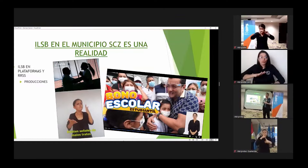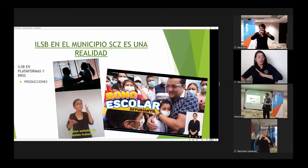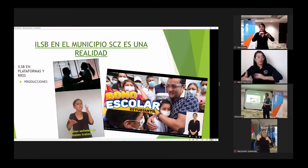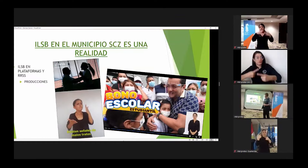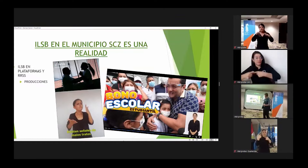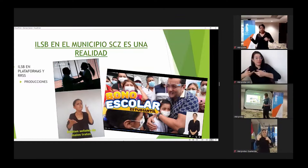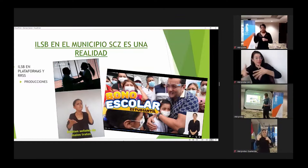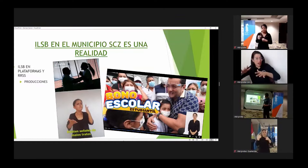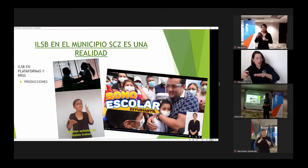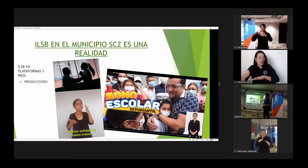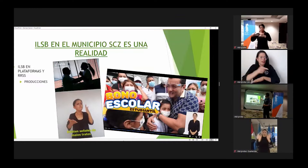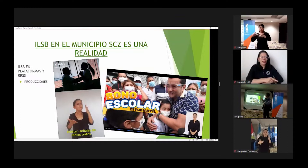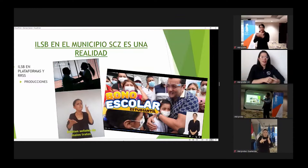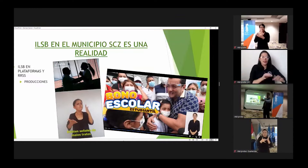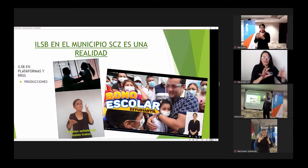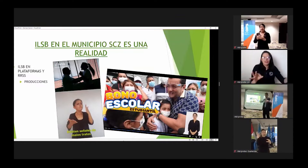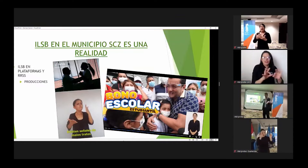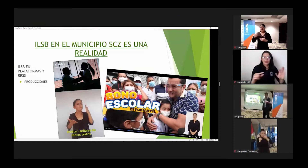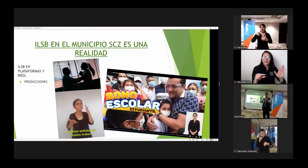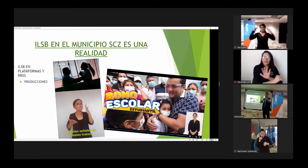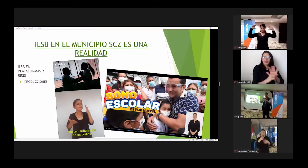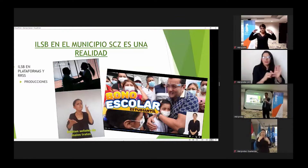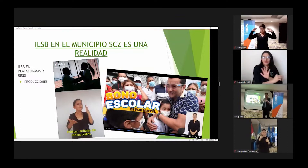técnicos adecuados, un fondo limpio,